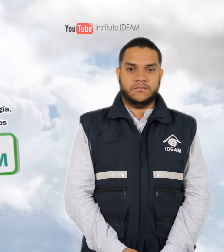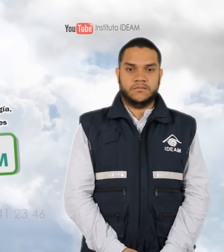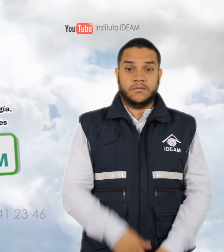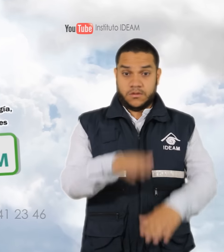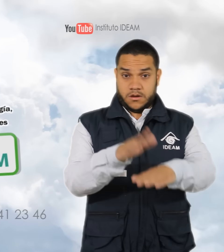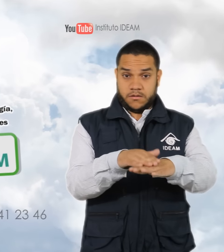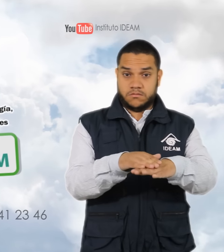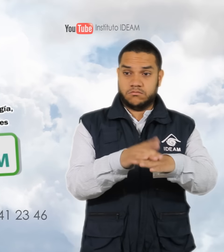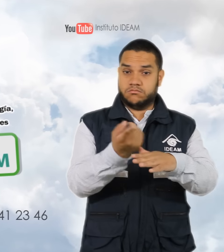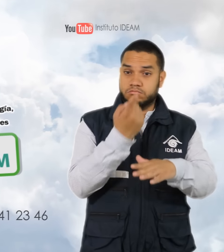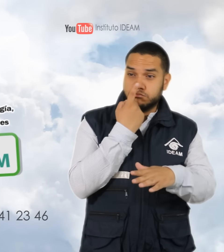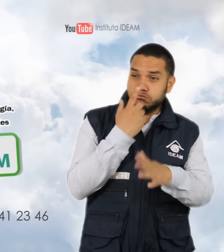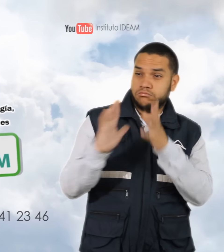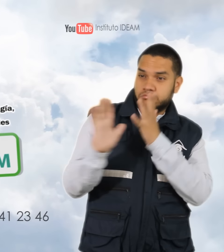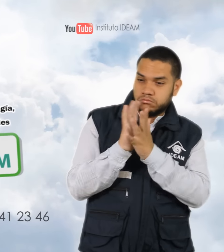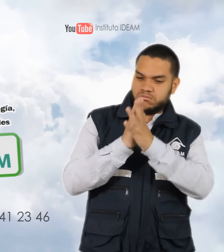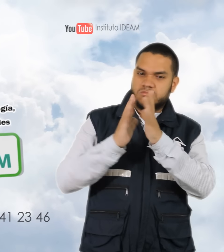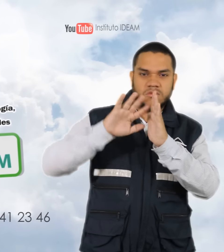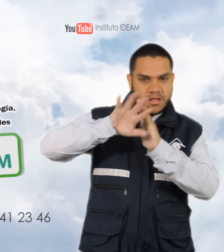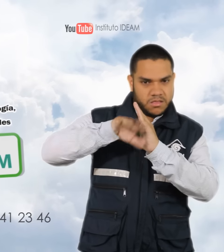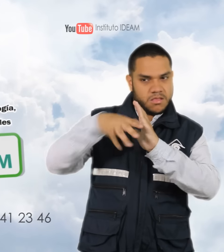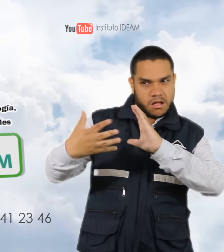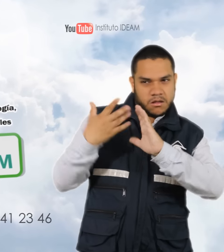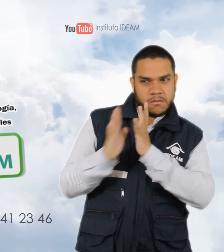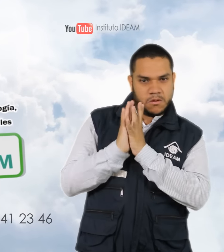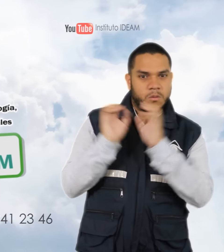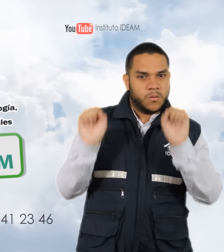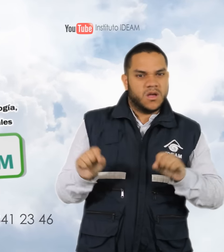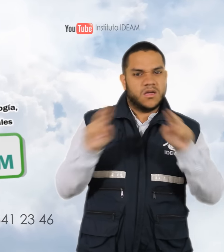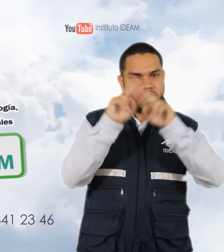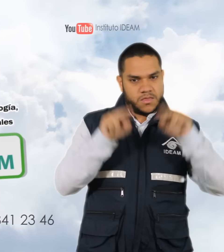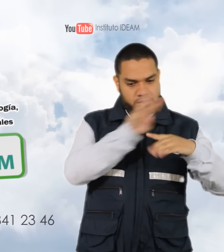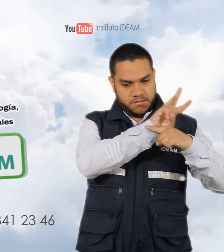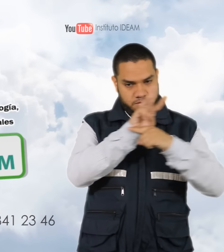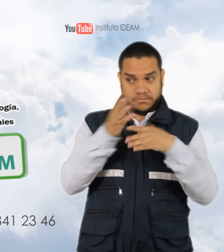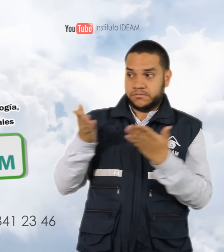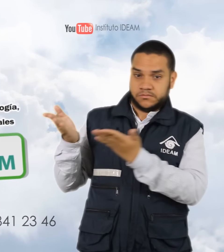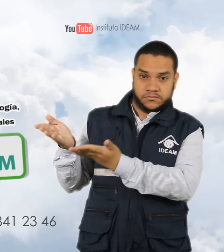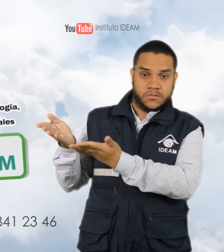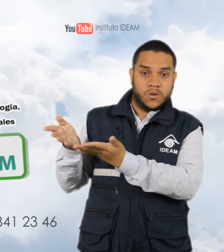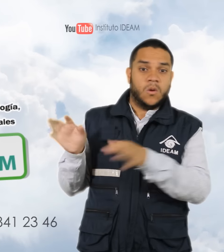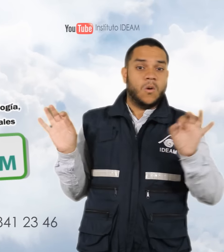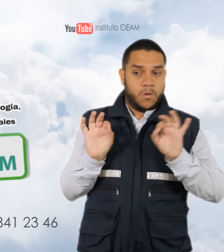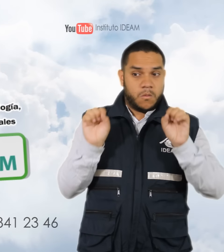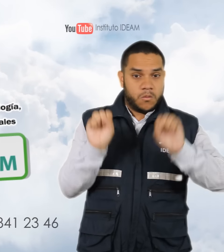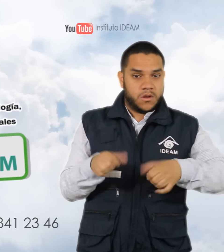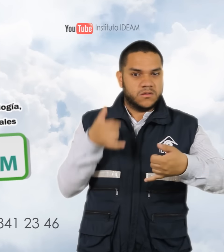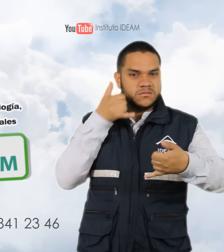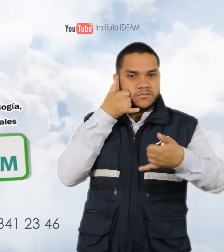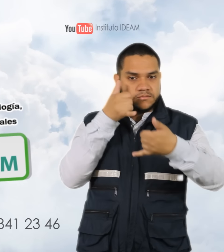Recuerden que para mayor información pueden visitarnos en nuestra página web www.ideam.gov.co o